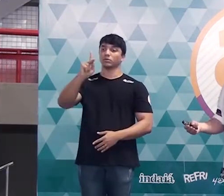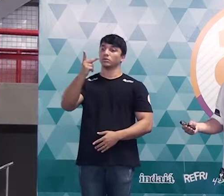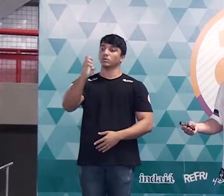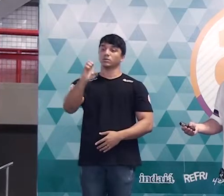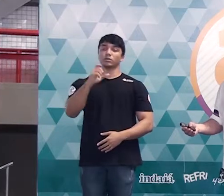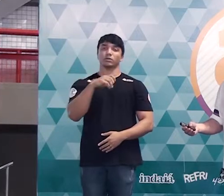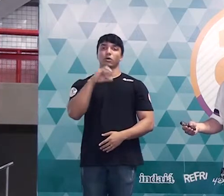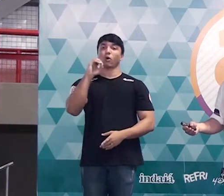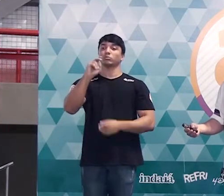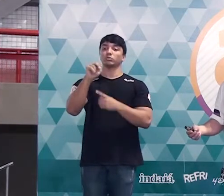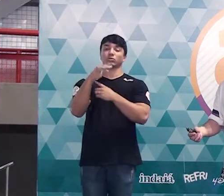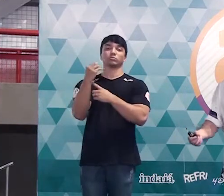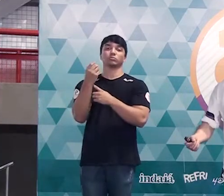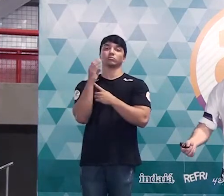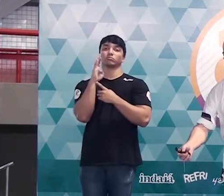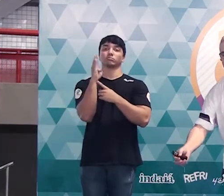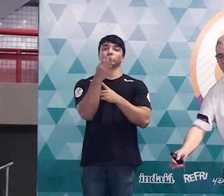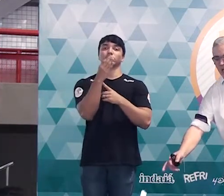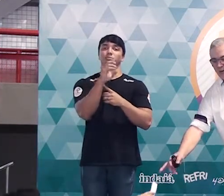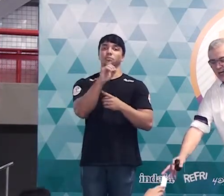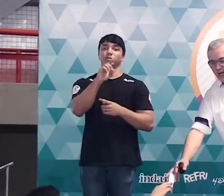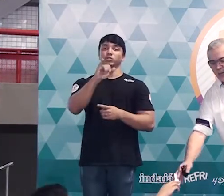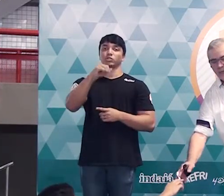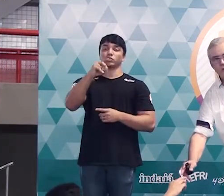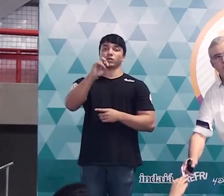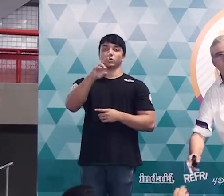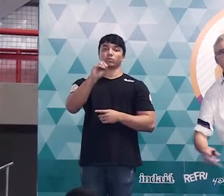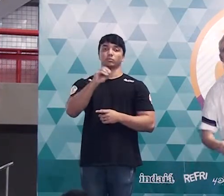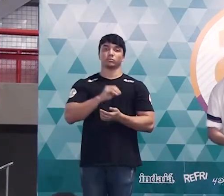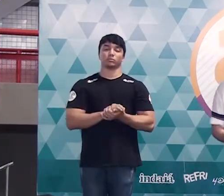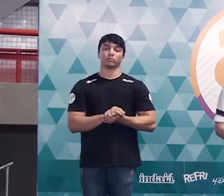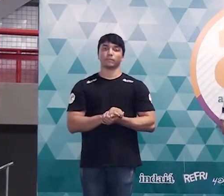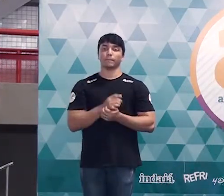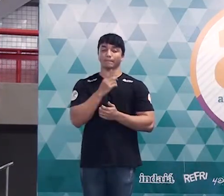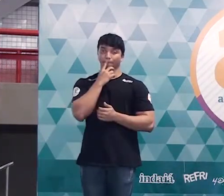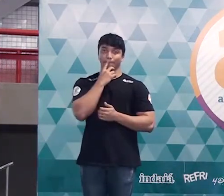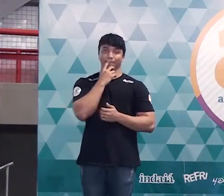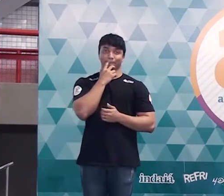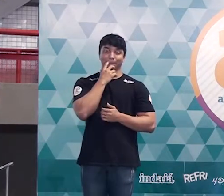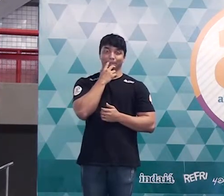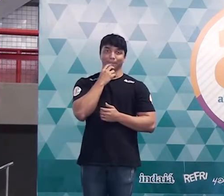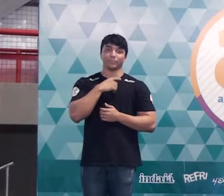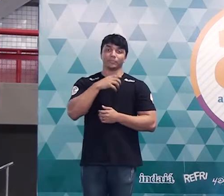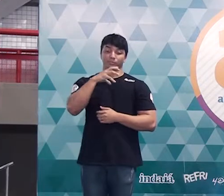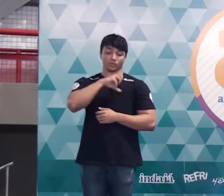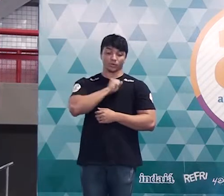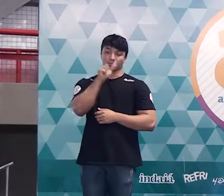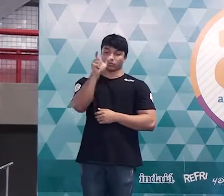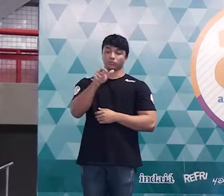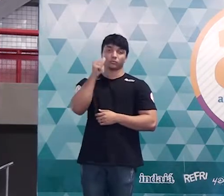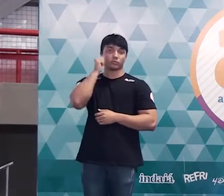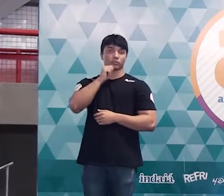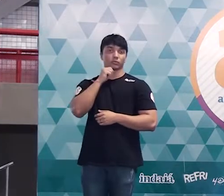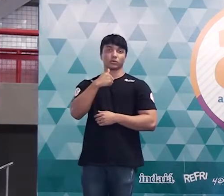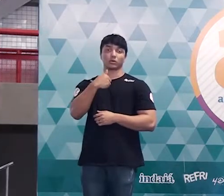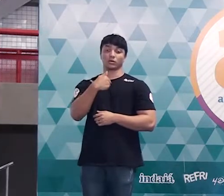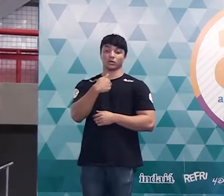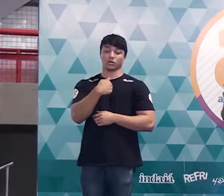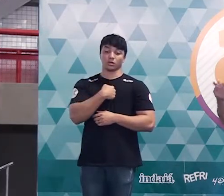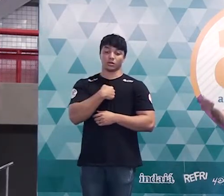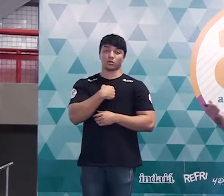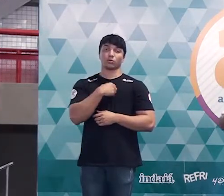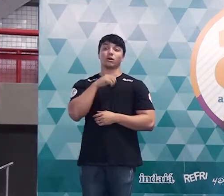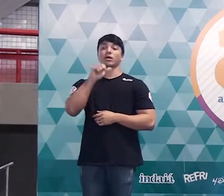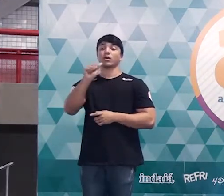objeto indireto. Então, no lugar de você dizer eu lhe amo, quem ama uma mulher vai dizer como? Eu